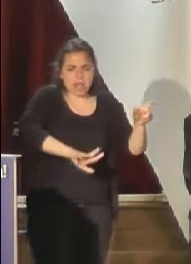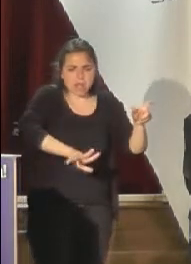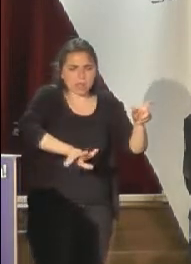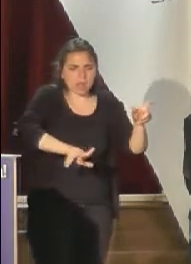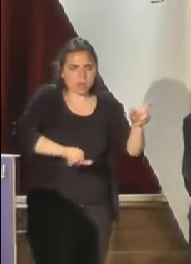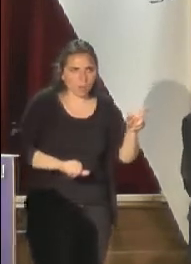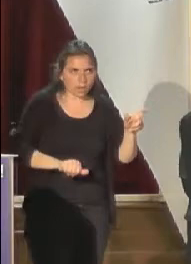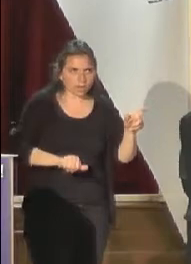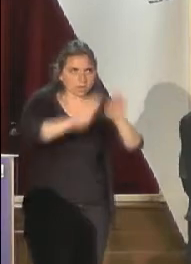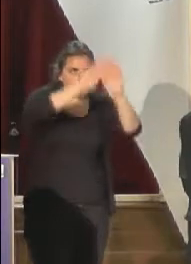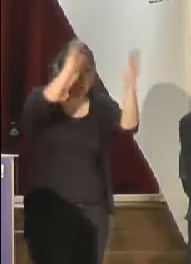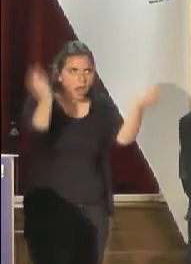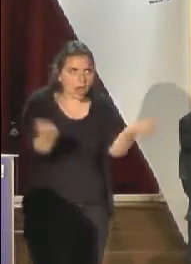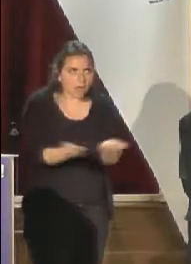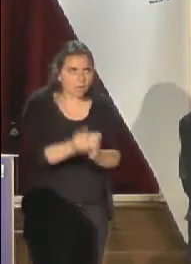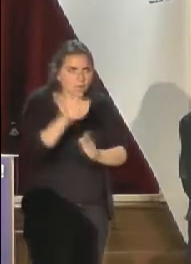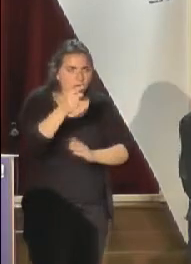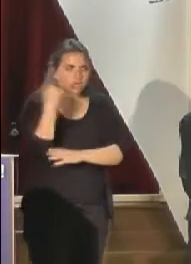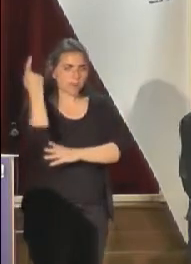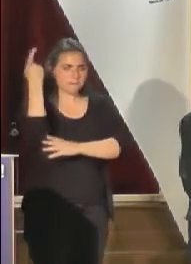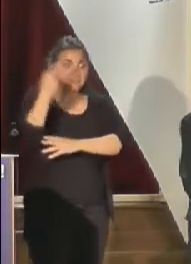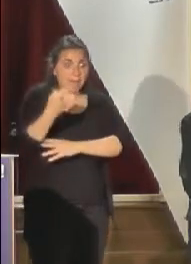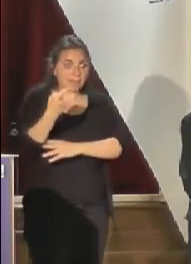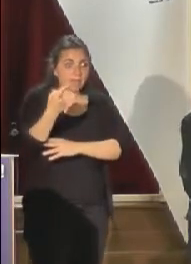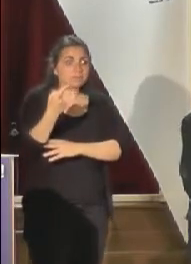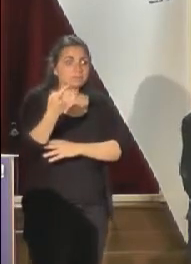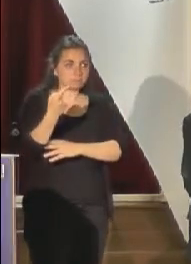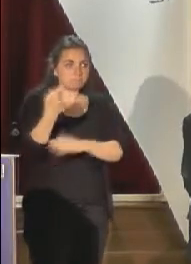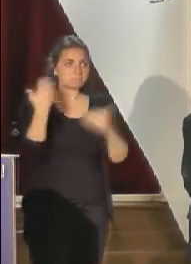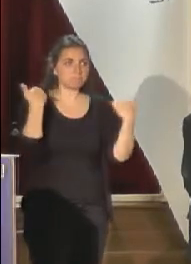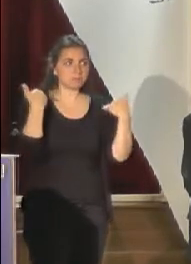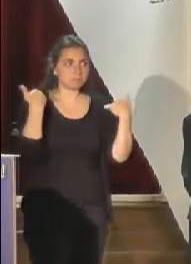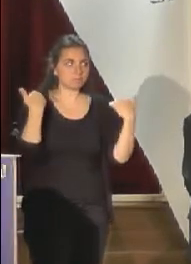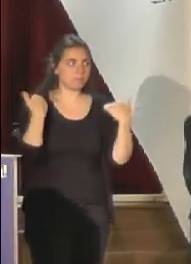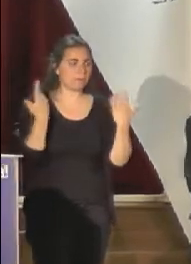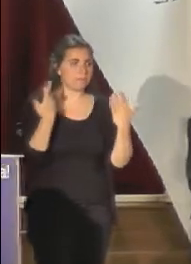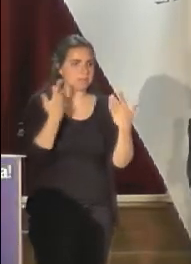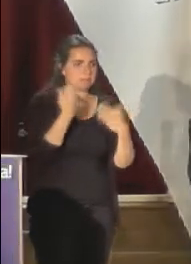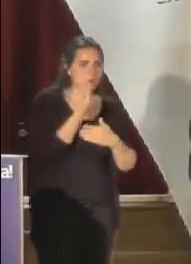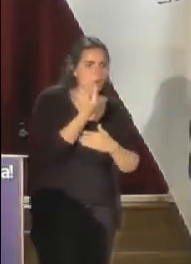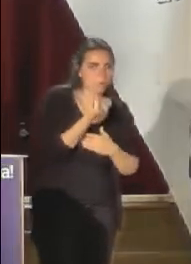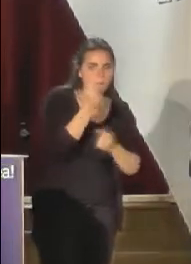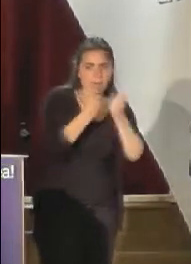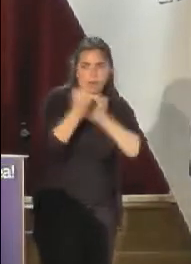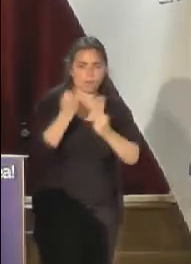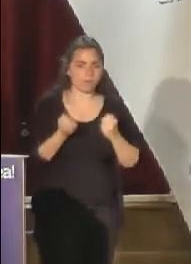gobernan as mafias financieras e as non financieras,